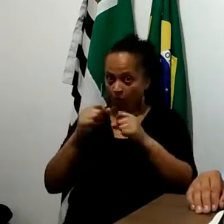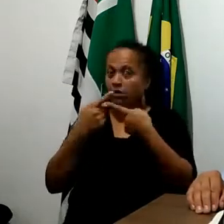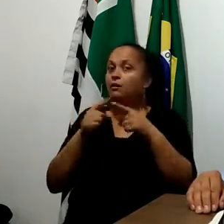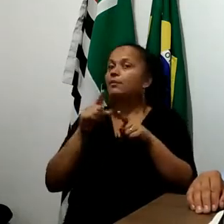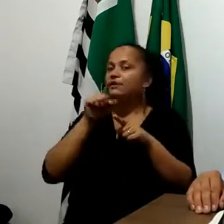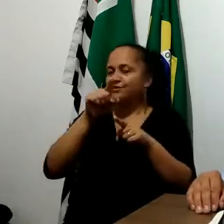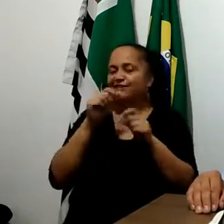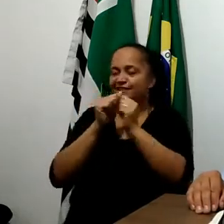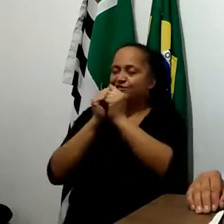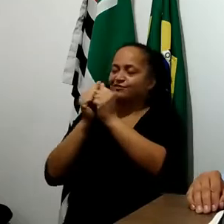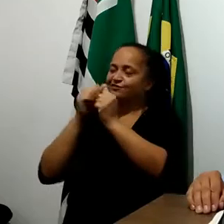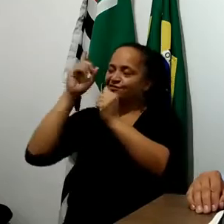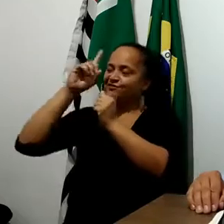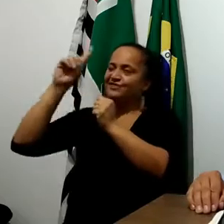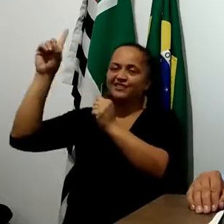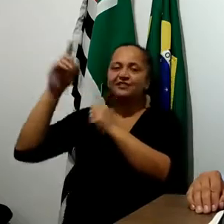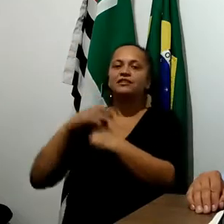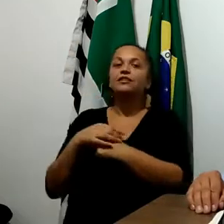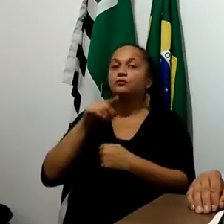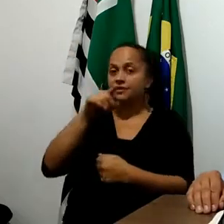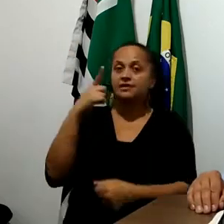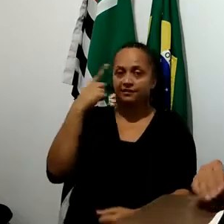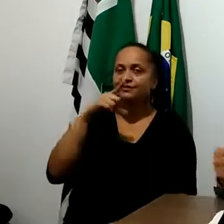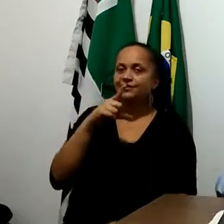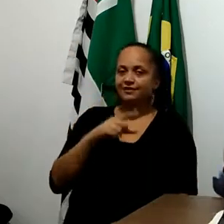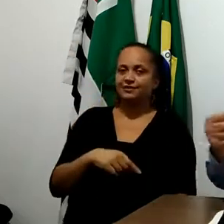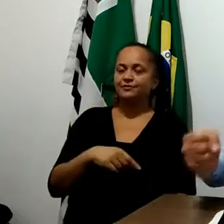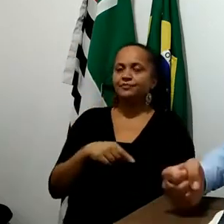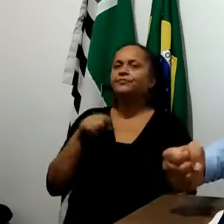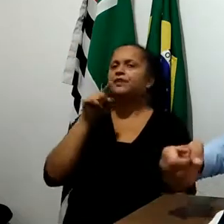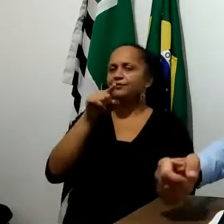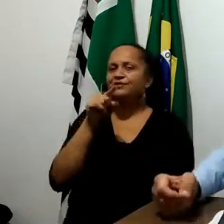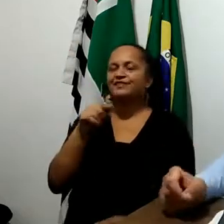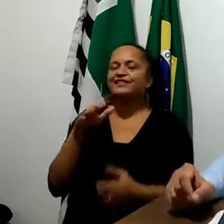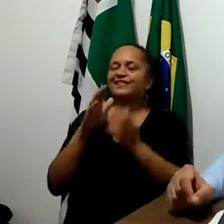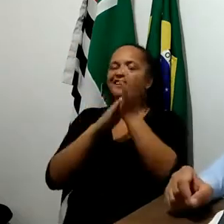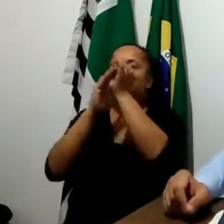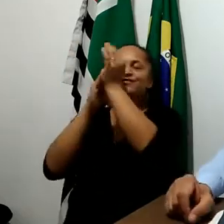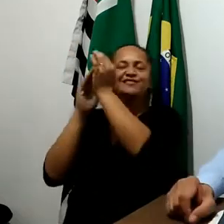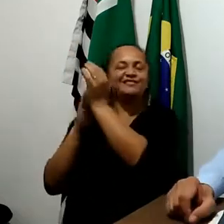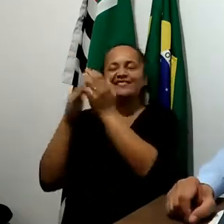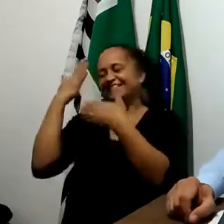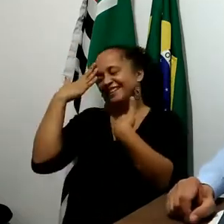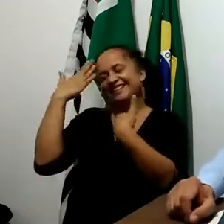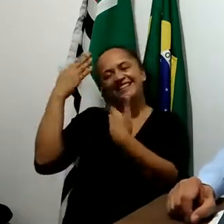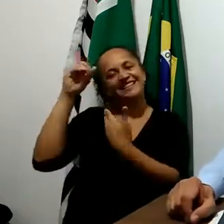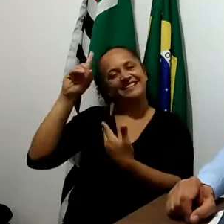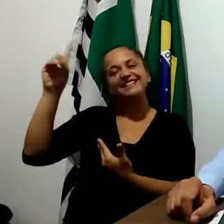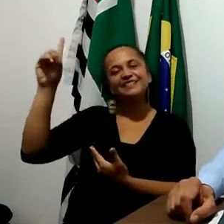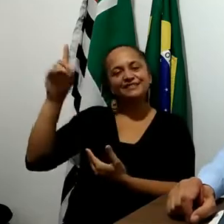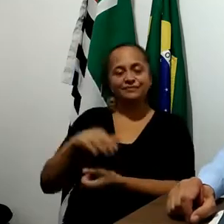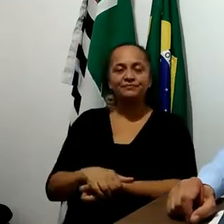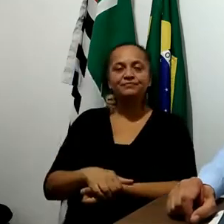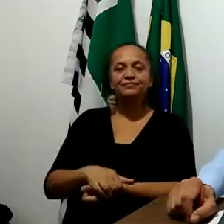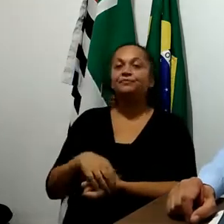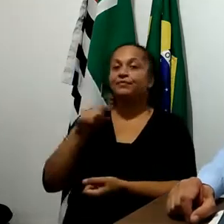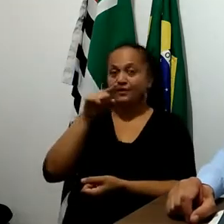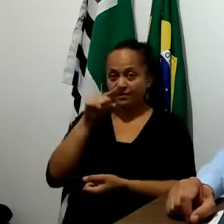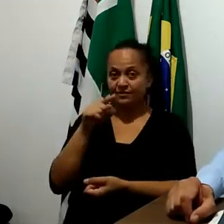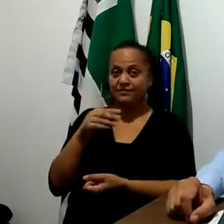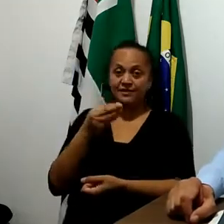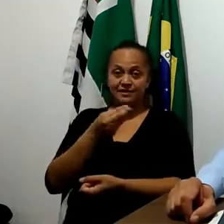vai conseguir. Você vai atravessar. Você vai cantar o hino da vitória lá do outro lado. E você vai atravessar